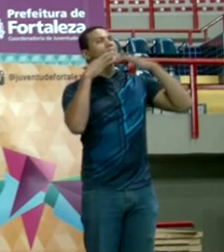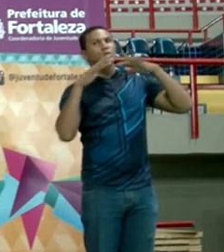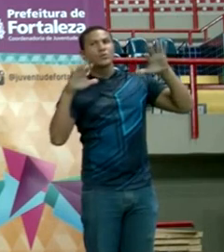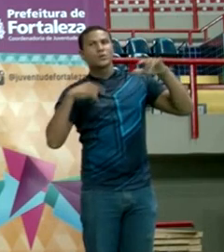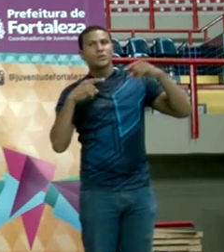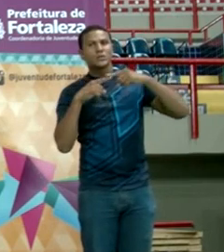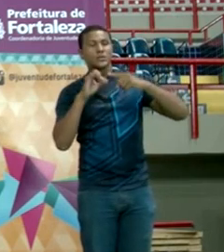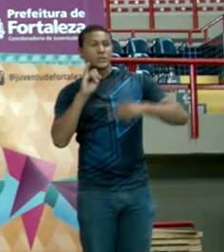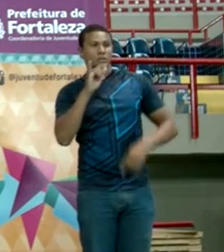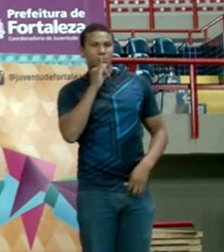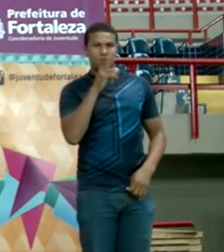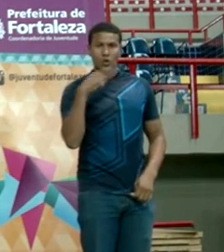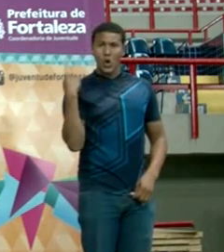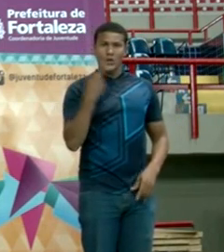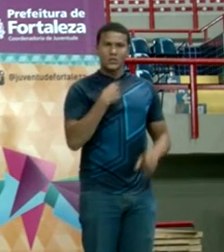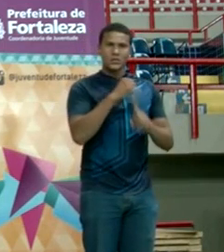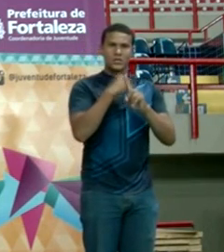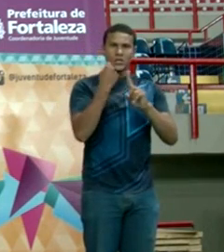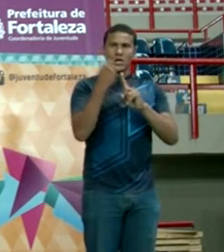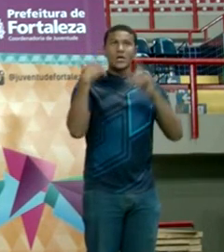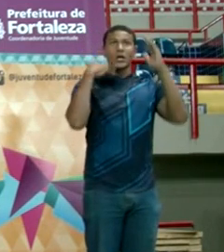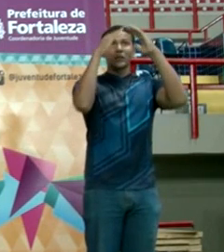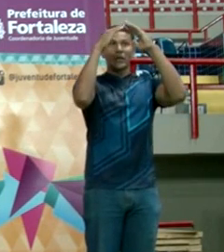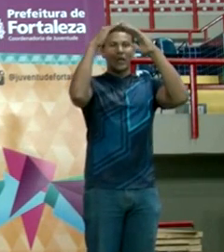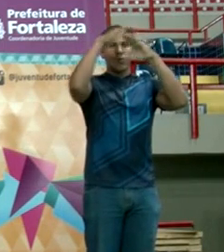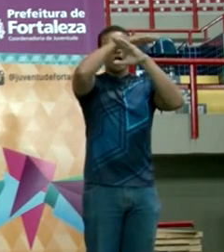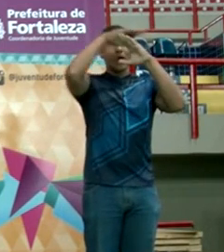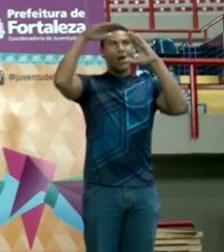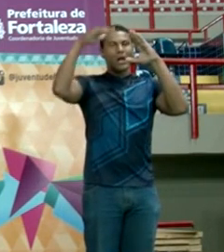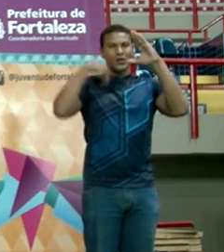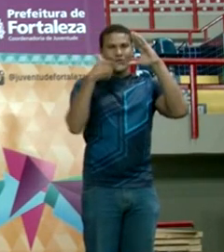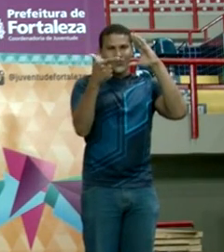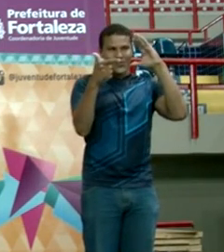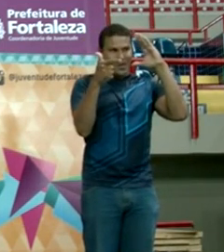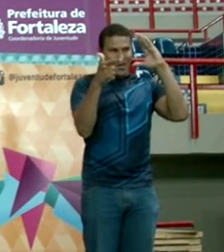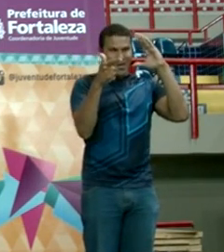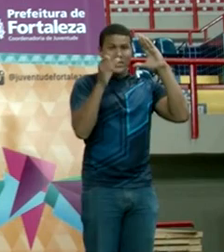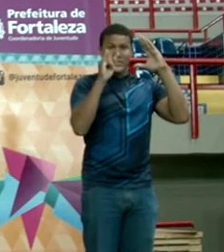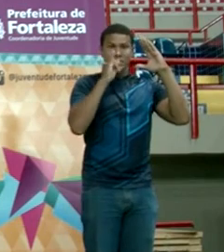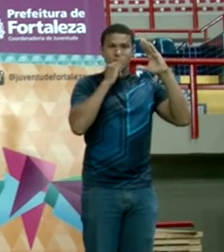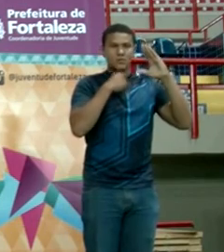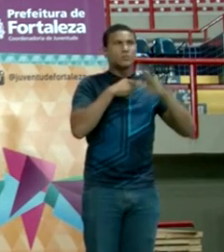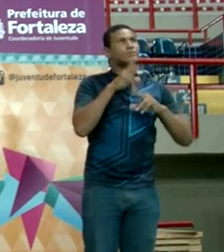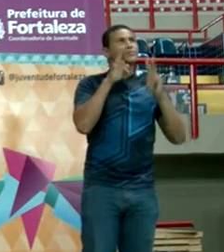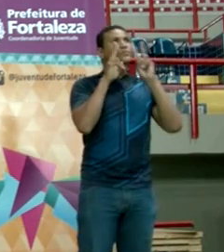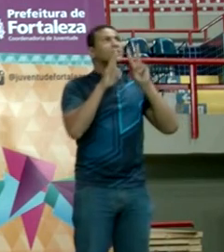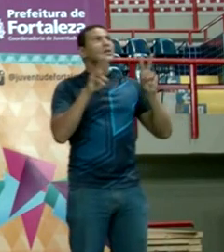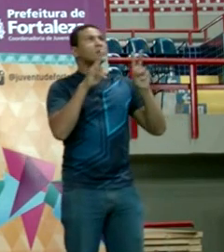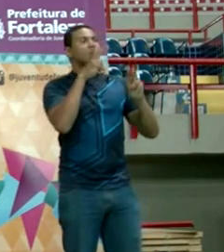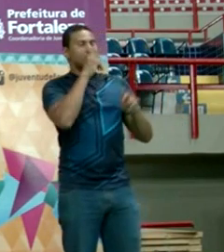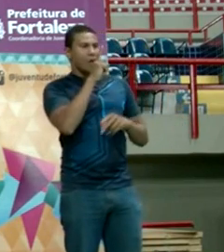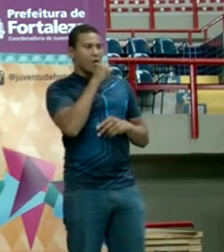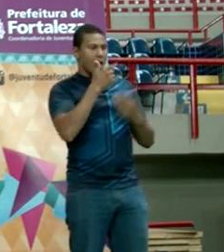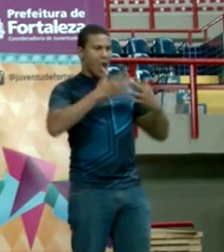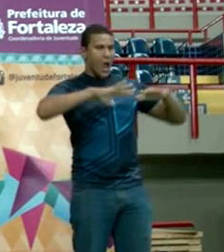nós fôssemos uma sociedade que não tem tetos, observa e litorânea, a gente observar a mudança da